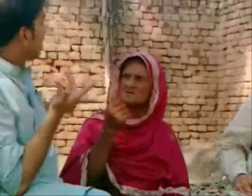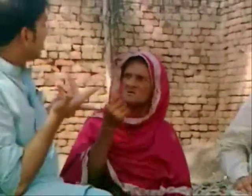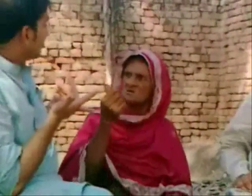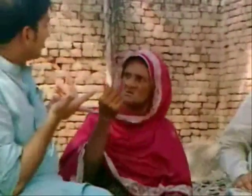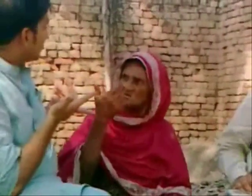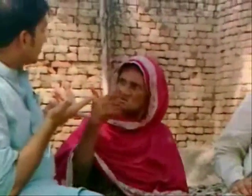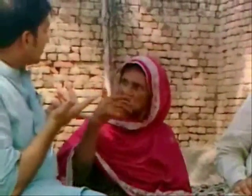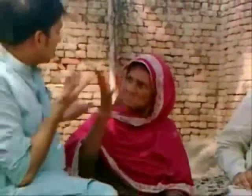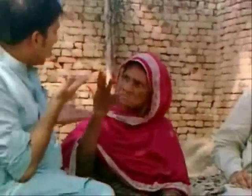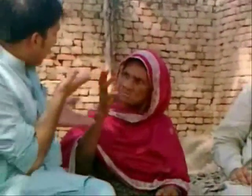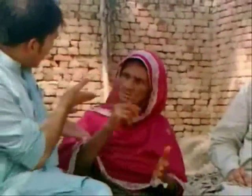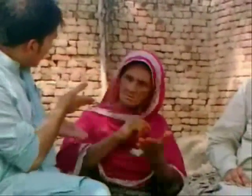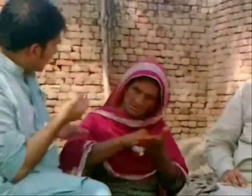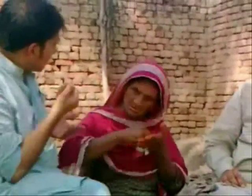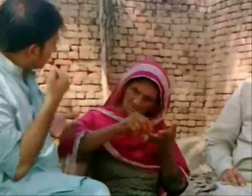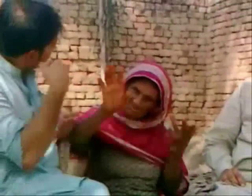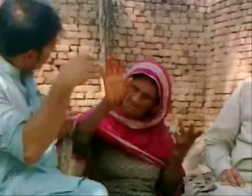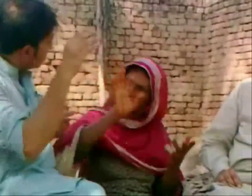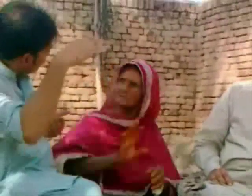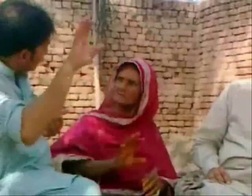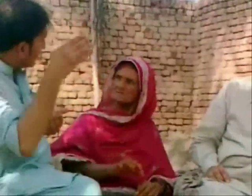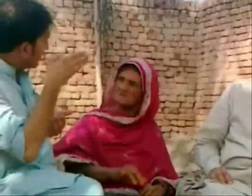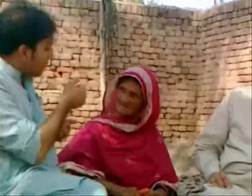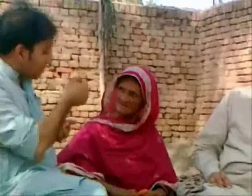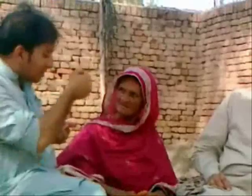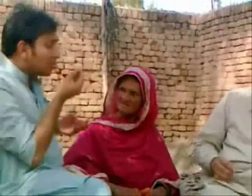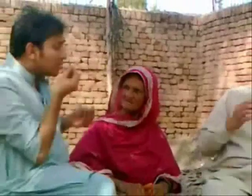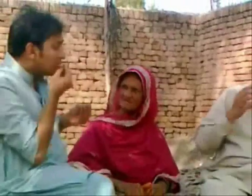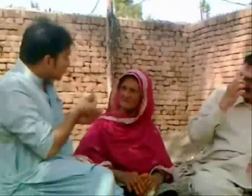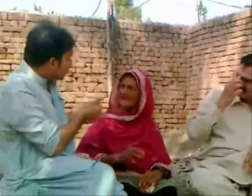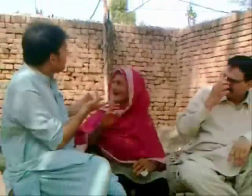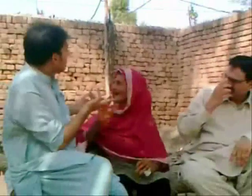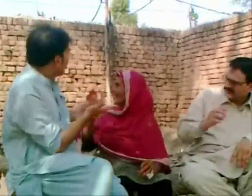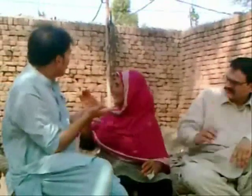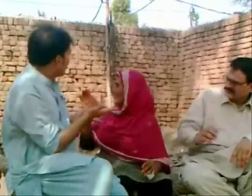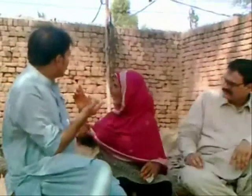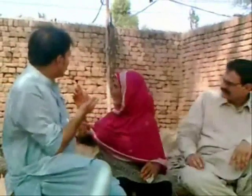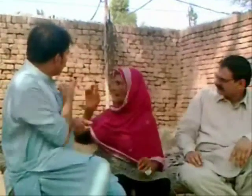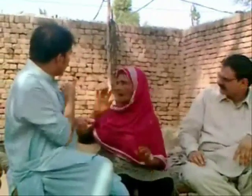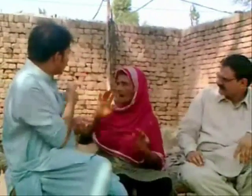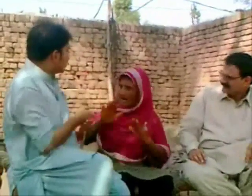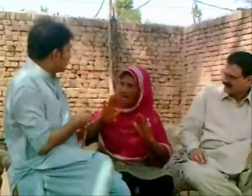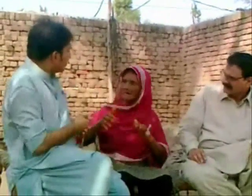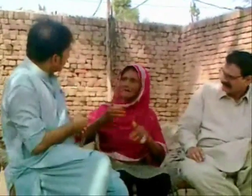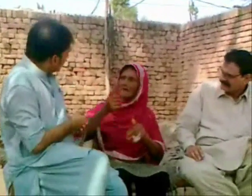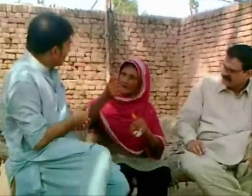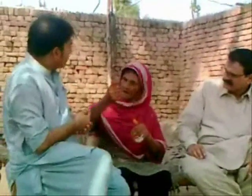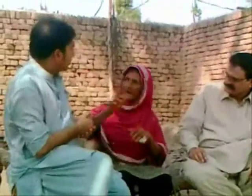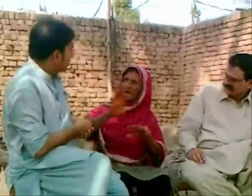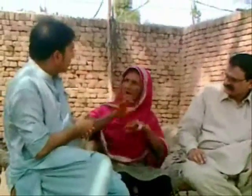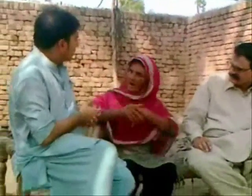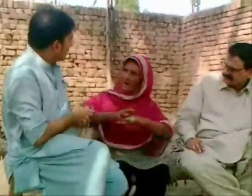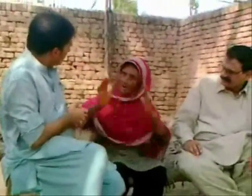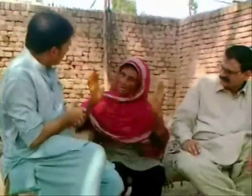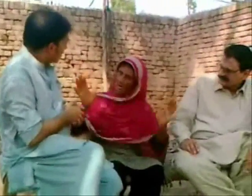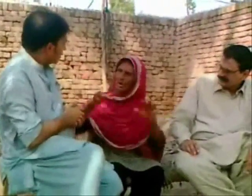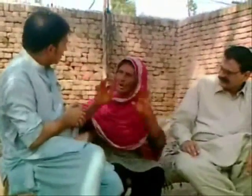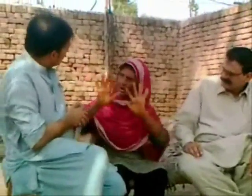साथ पैसे उसे तोहफा दिया। ये तमाम जो इमदाद है ये सारी